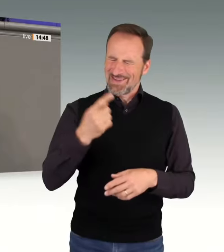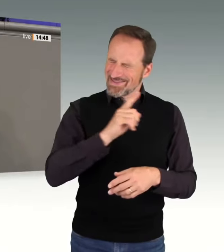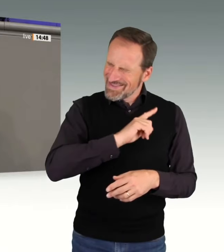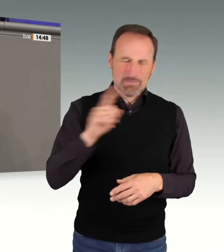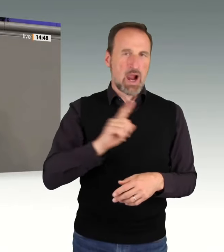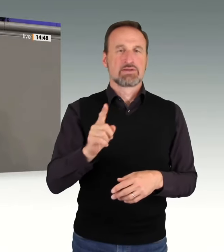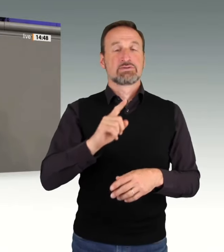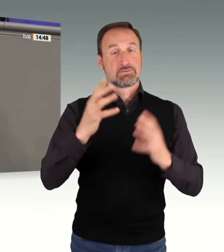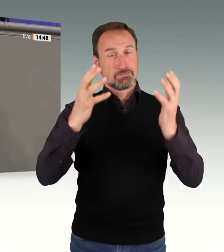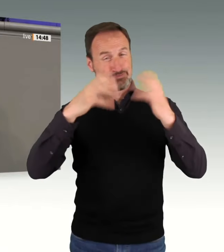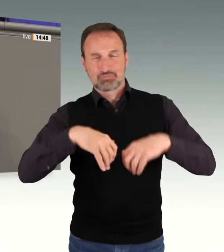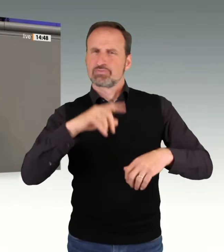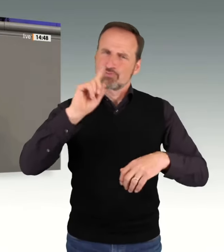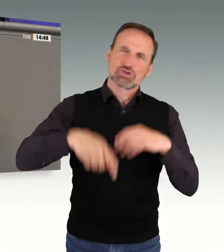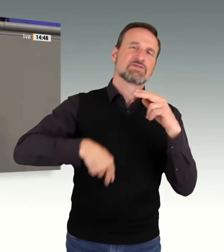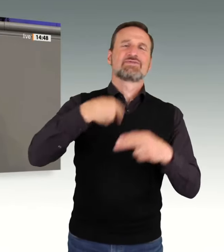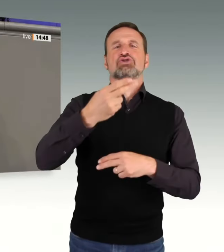Leben schätzt und